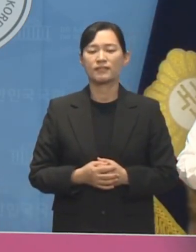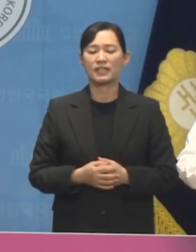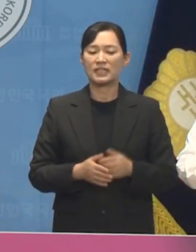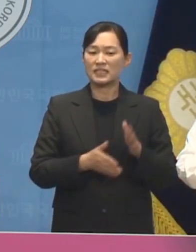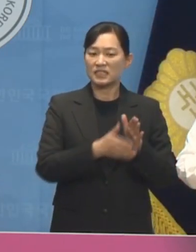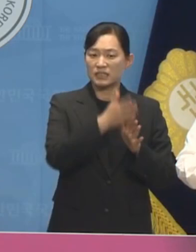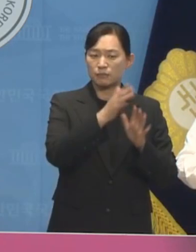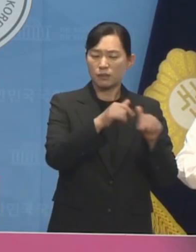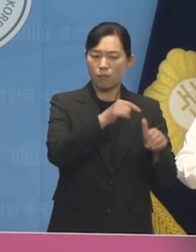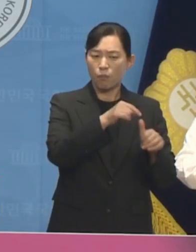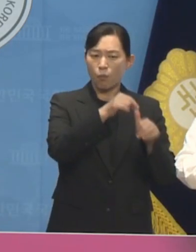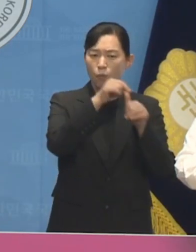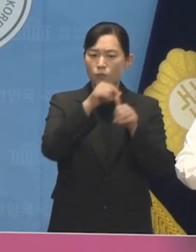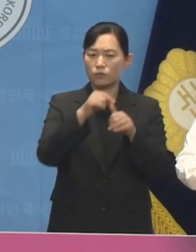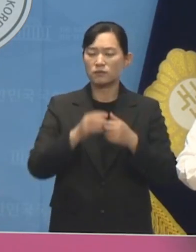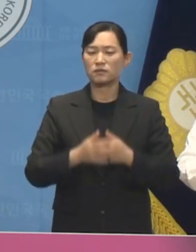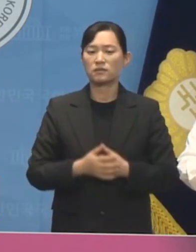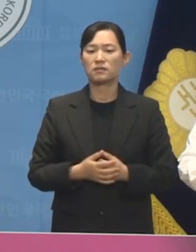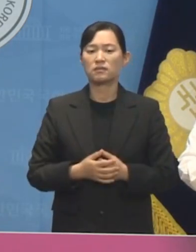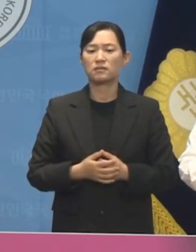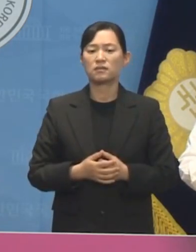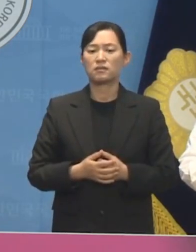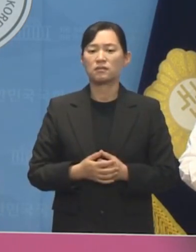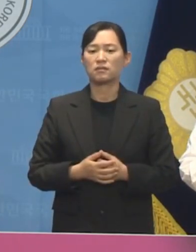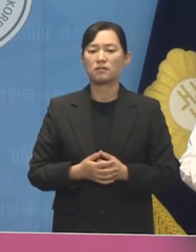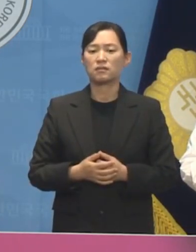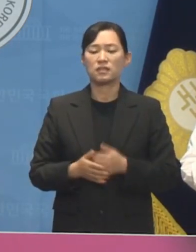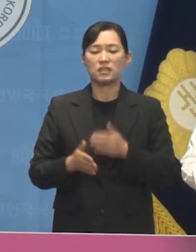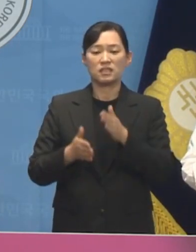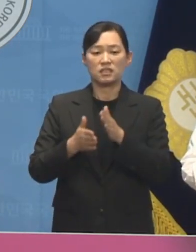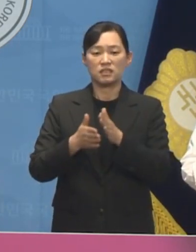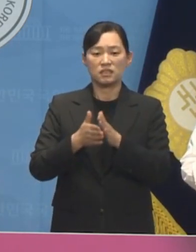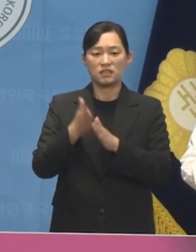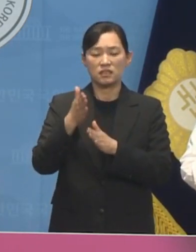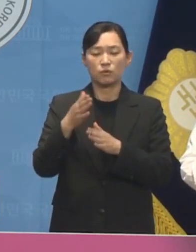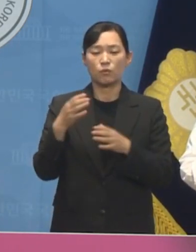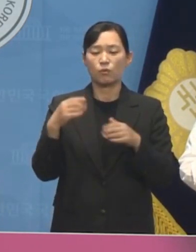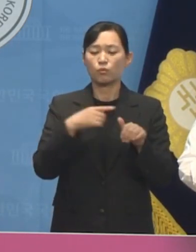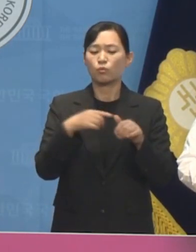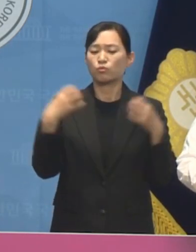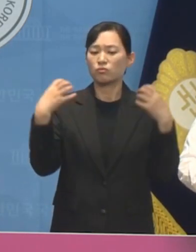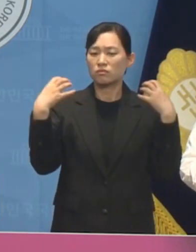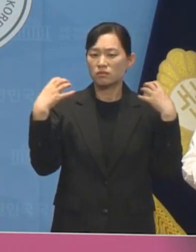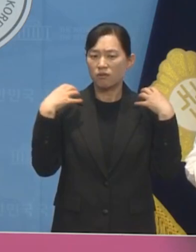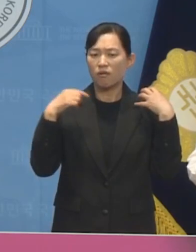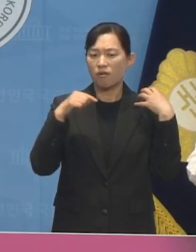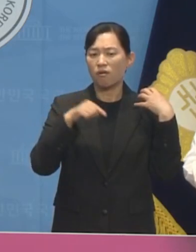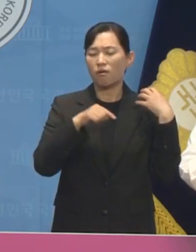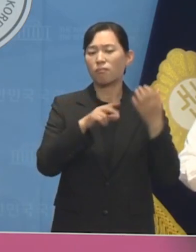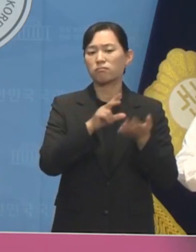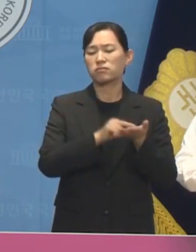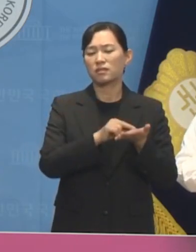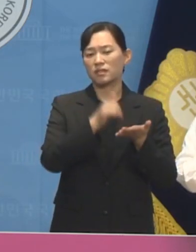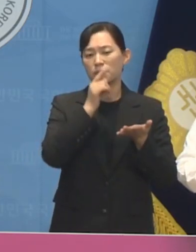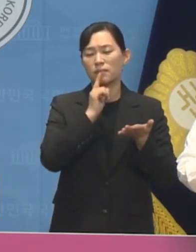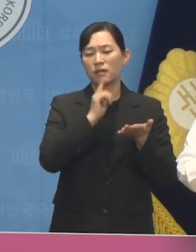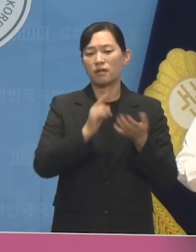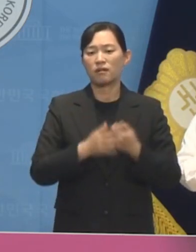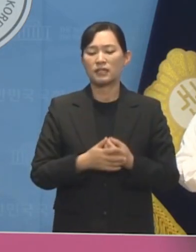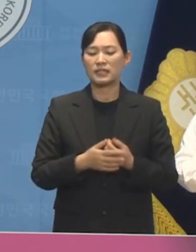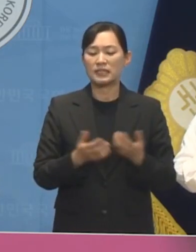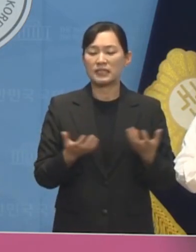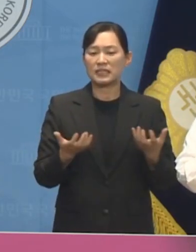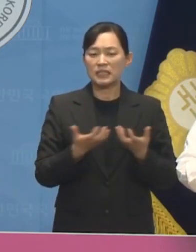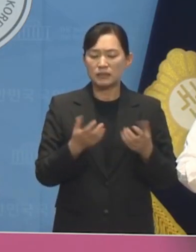시민이 뽑은 살인기업 1위에 시도교육청이 선정되는 불명예를 안았습니다.